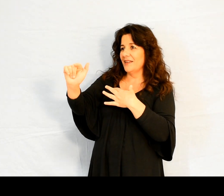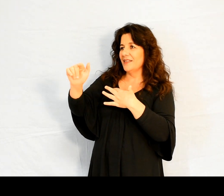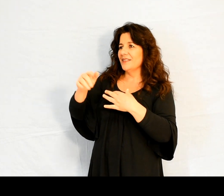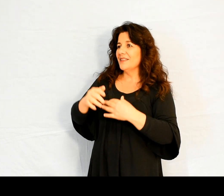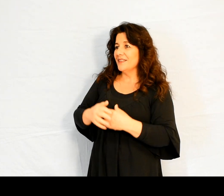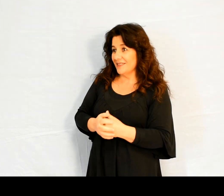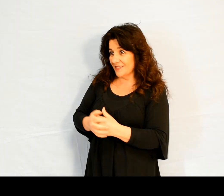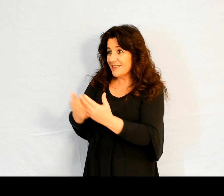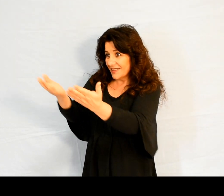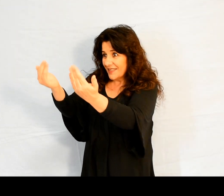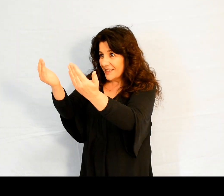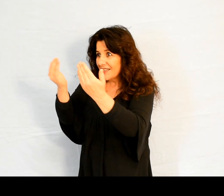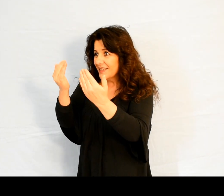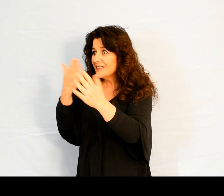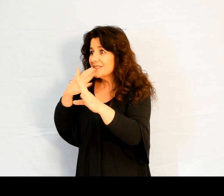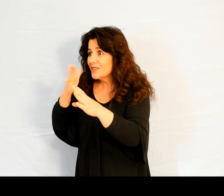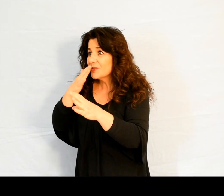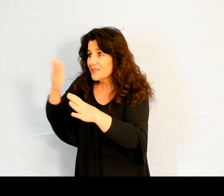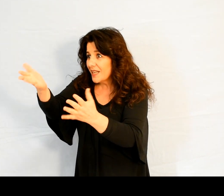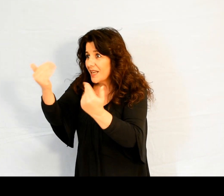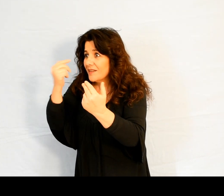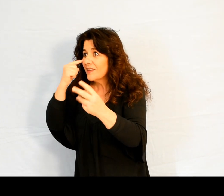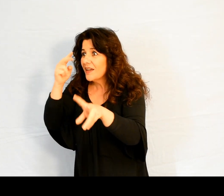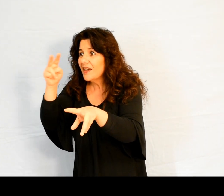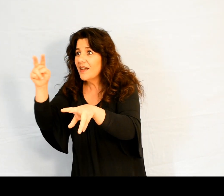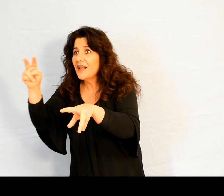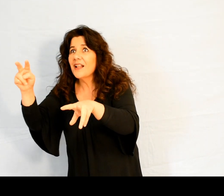Lève les yeux alentour et regarde.